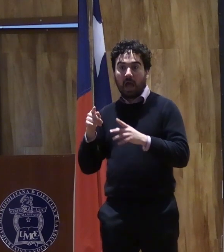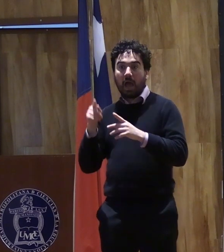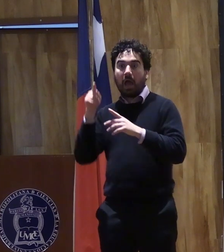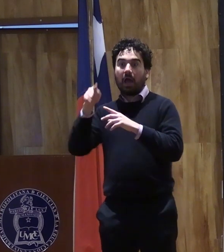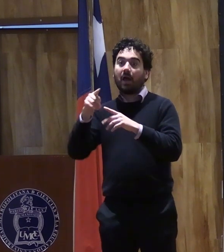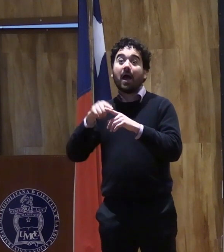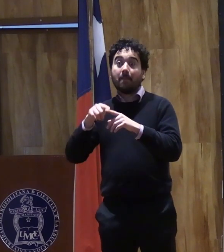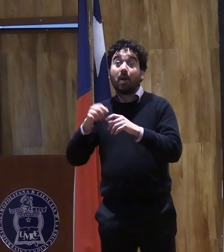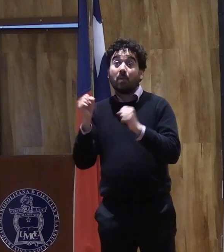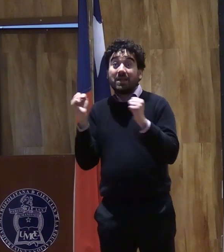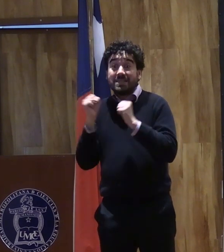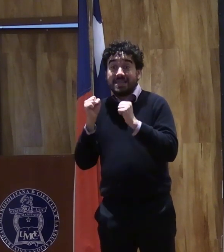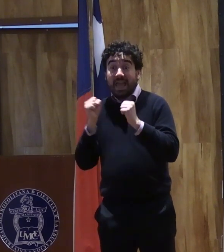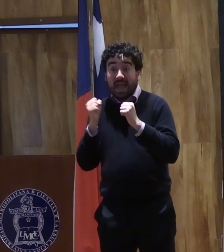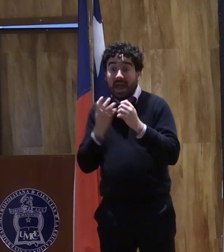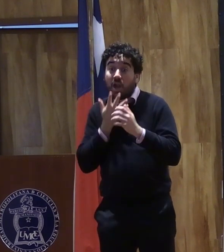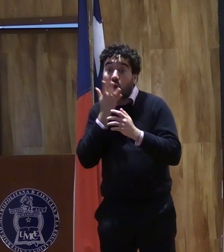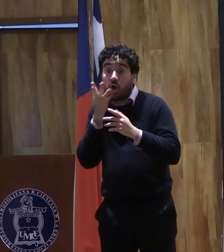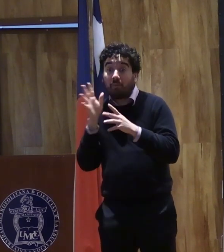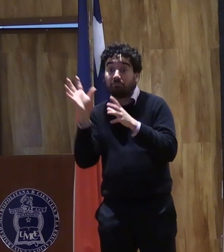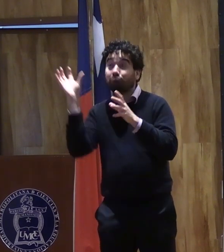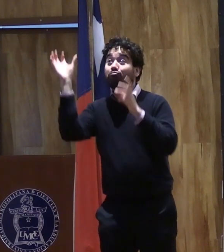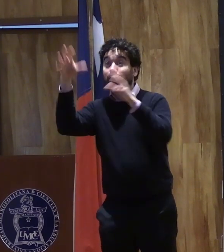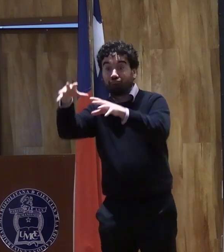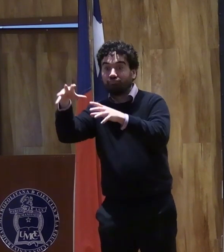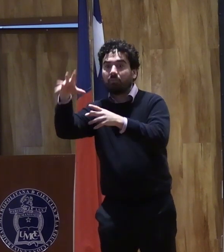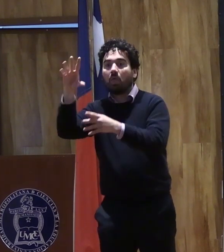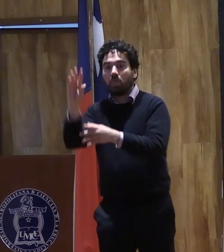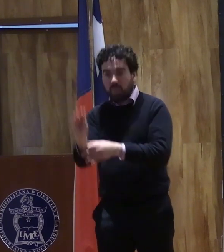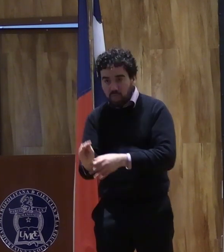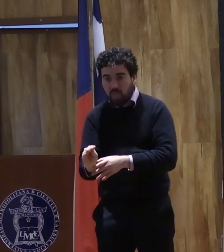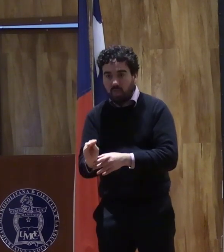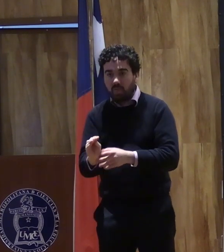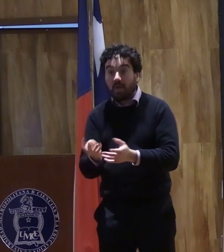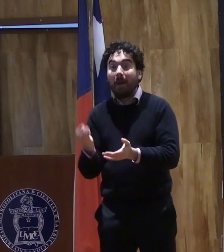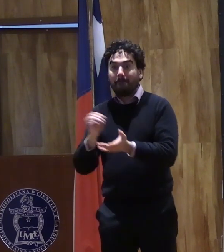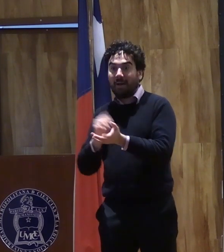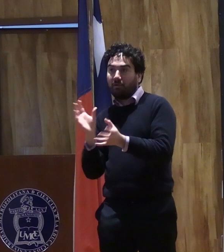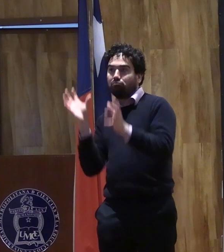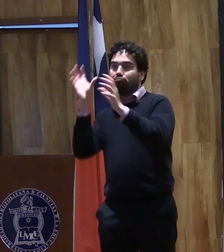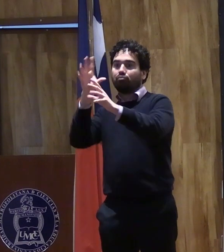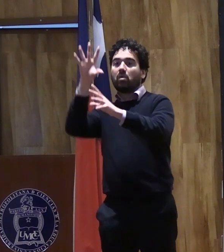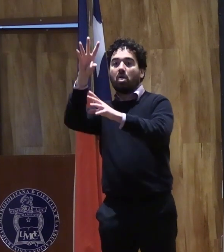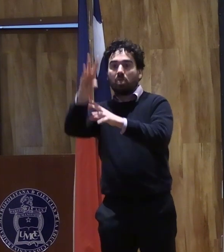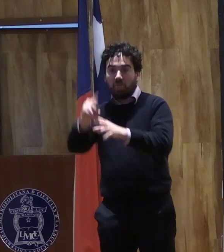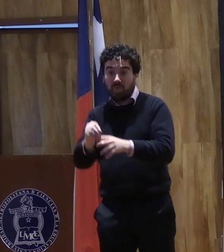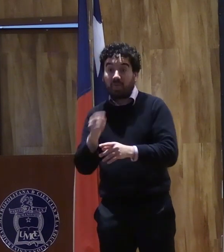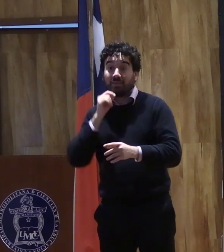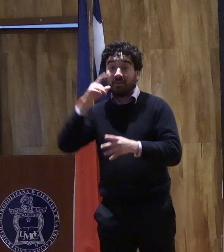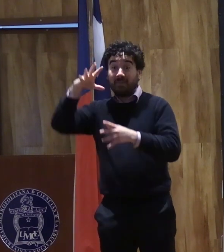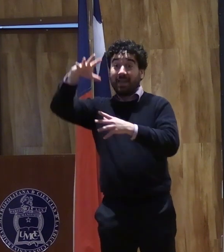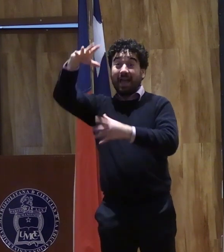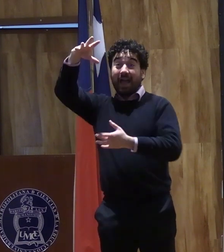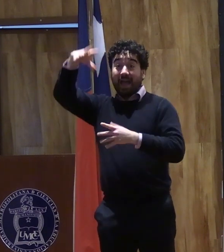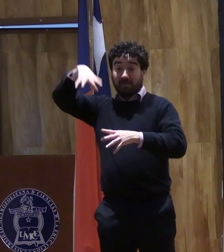hielo al Ártico cuando esté derretido y va a derretir el hielo. Entonces, los glaciares que se